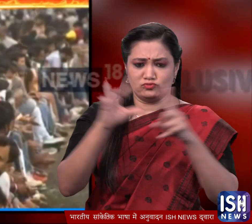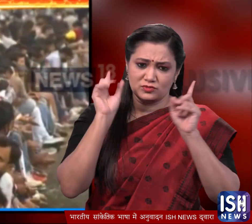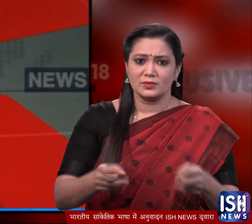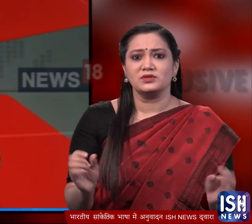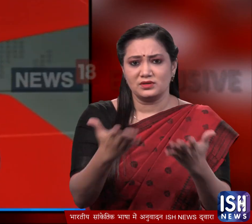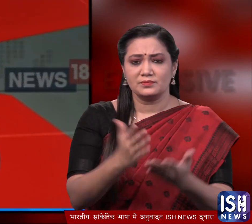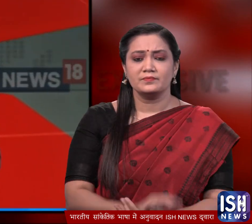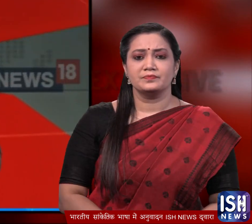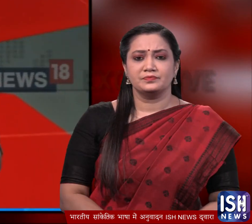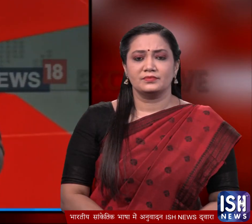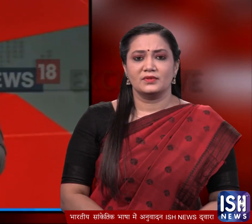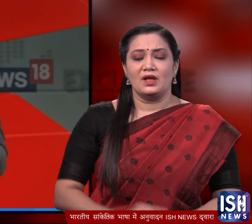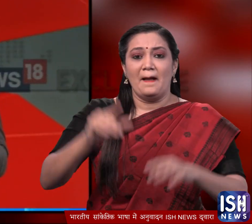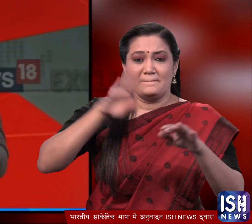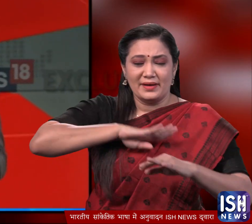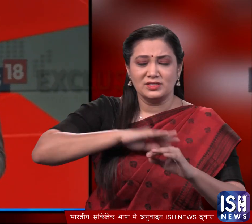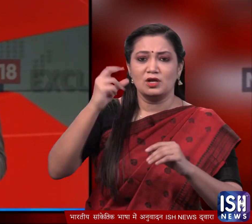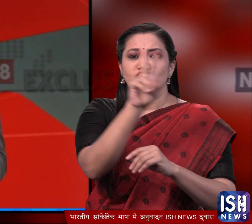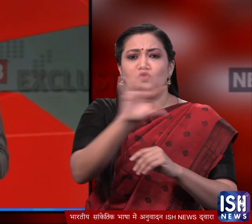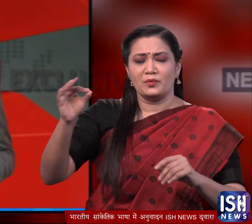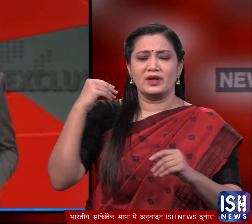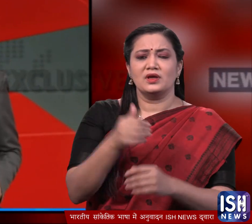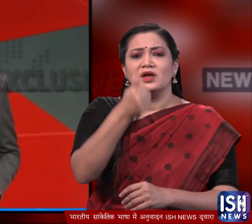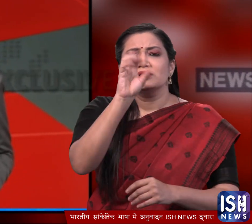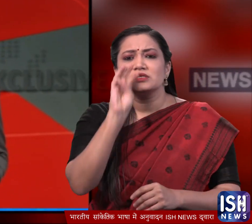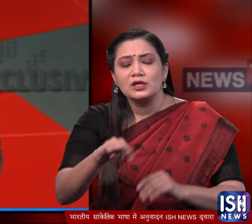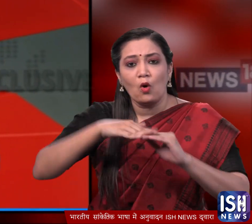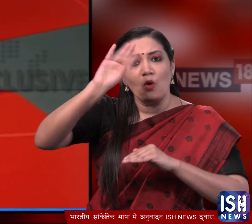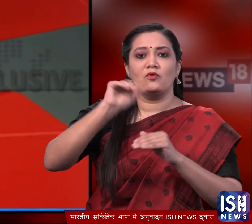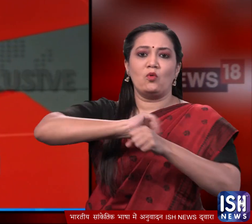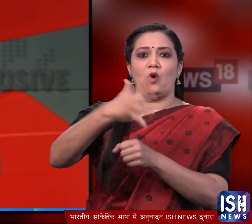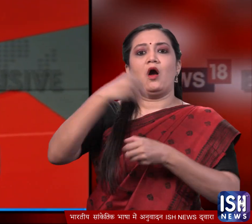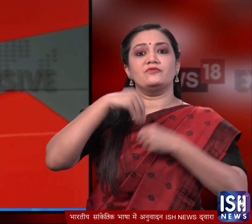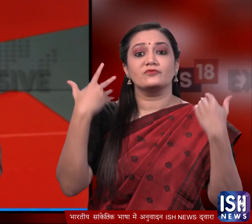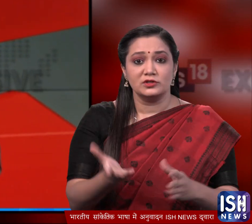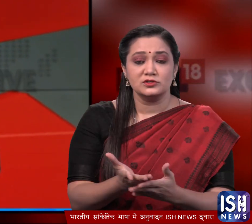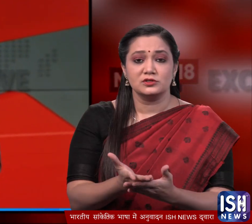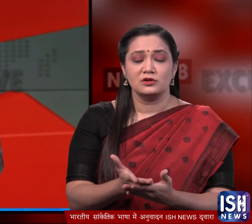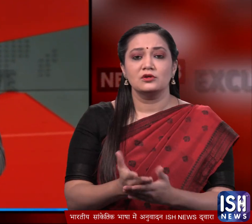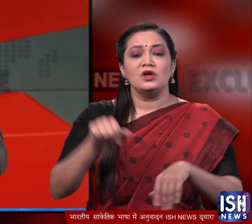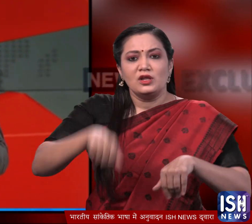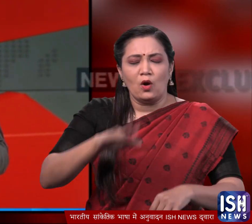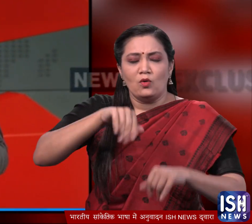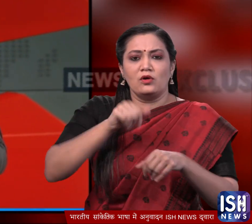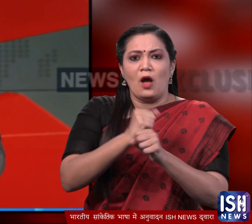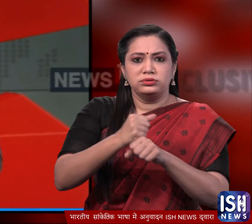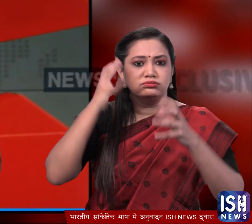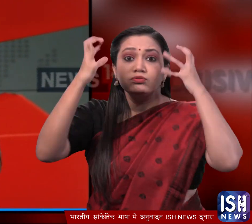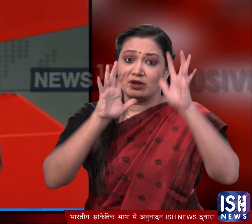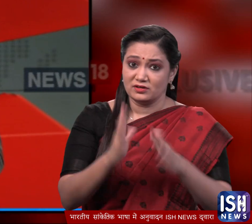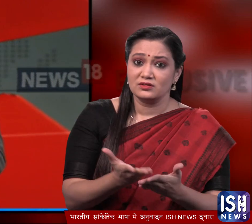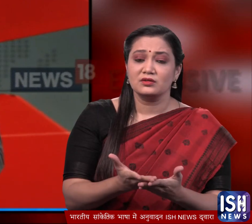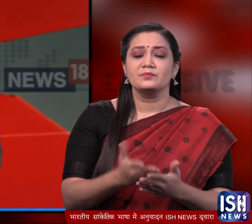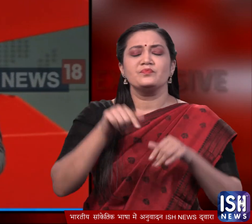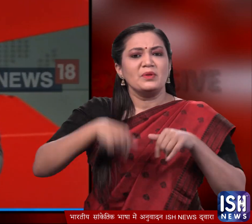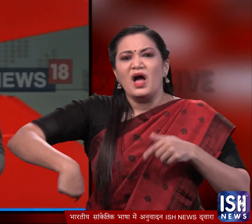कहा। सौभाग्य की बात है कि महाराष्ट्र में बीते 2 हफ्ते में 60,000 से ज्यादा लोग कोरोना वायरस की चपेट में आए हैं, जो सरकार की नींद उड़ाने के लिए काफी है।